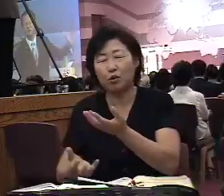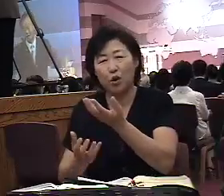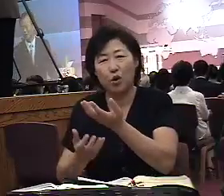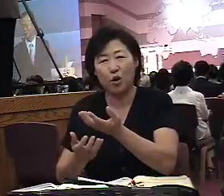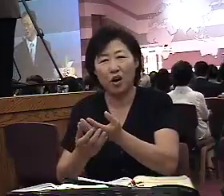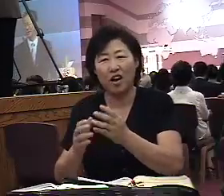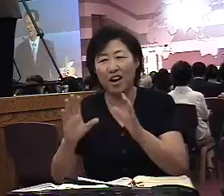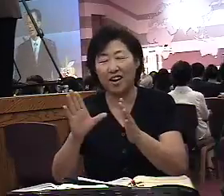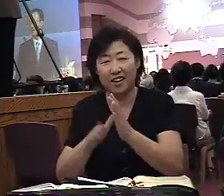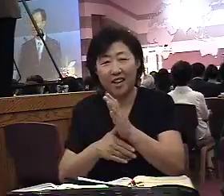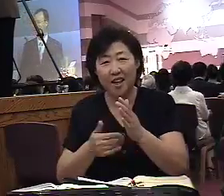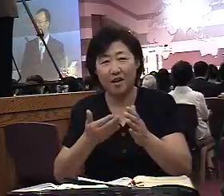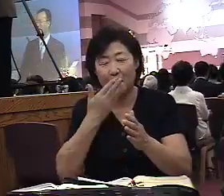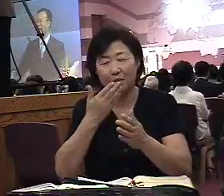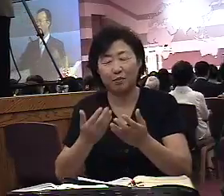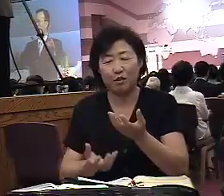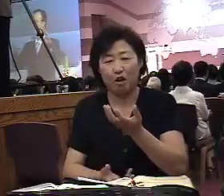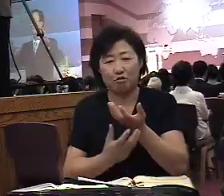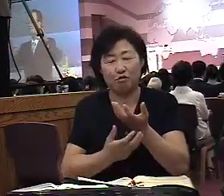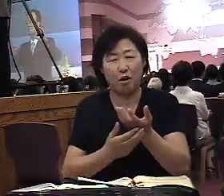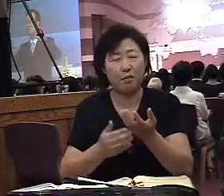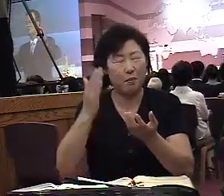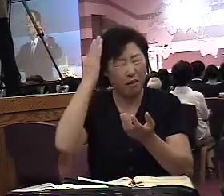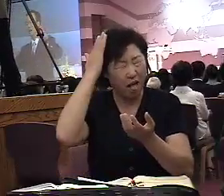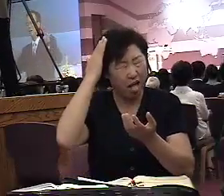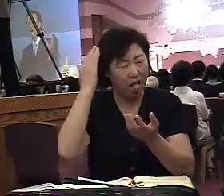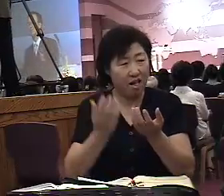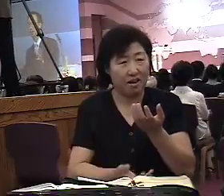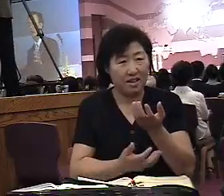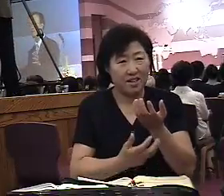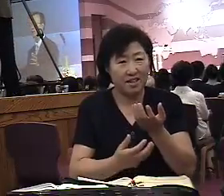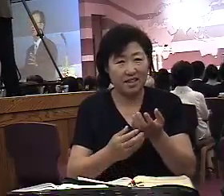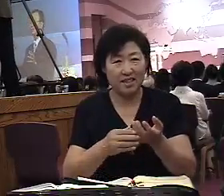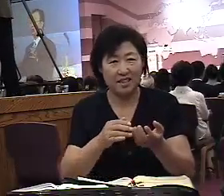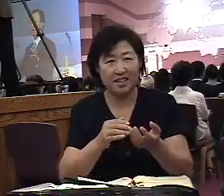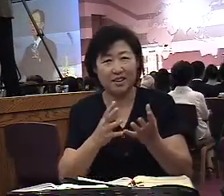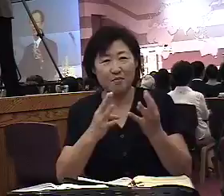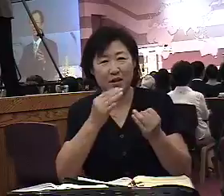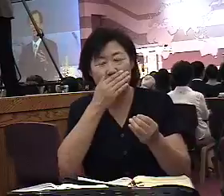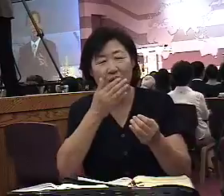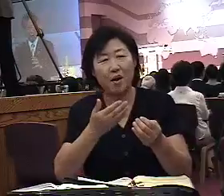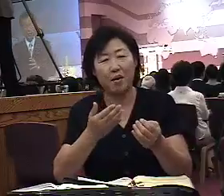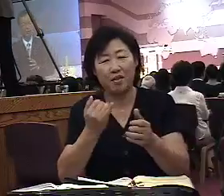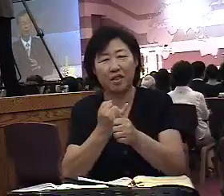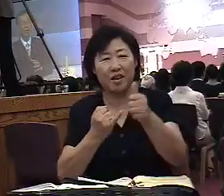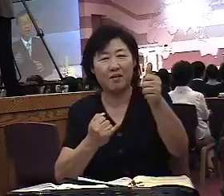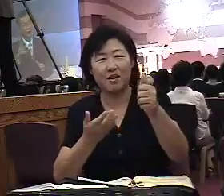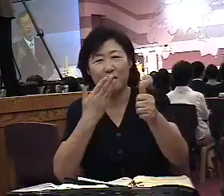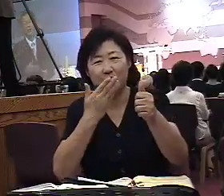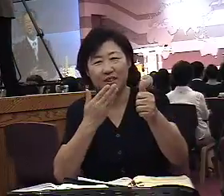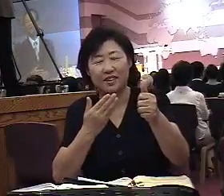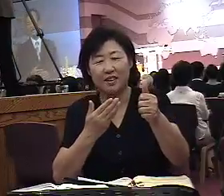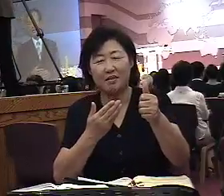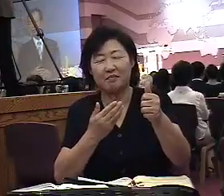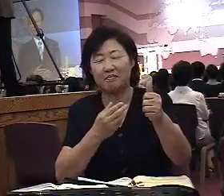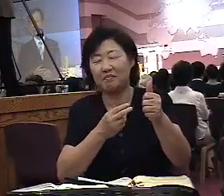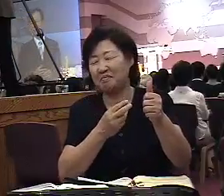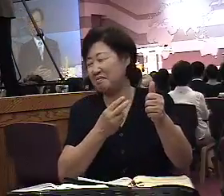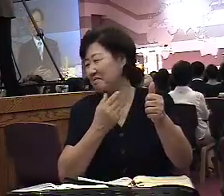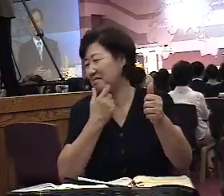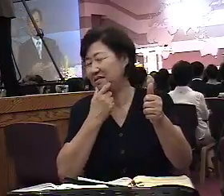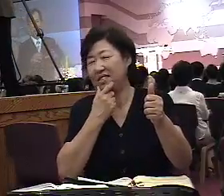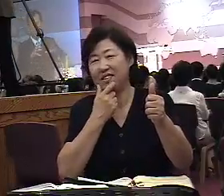태워지는 적이 많았습니다. 그래갖고 그 당시에 좀 마음이 나쁜 남편들은 그것 때문에 그냥 삐지고 그런 일들이 많이